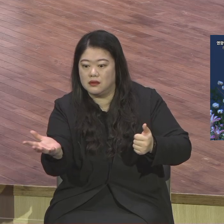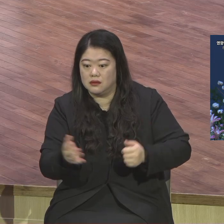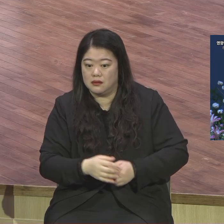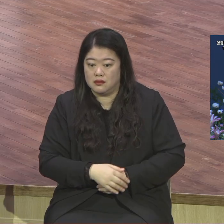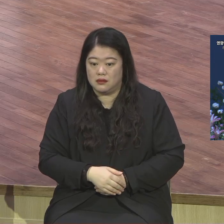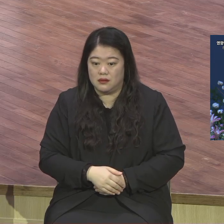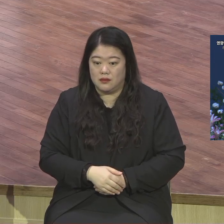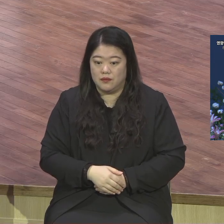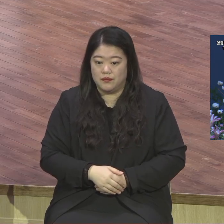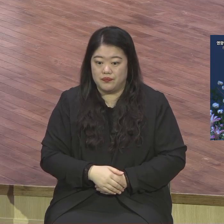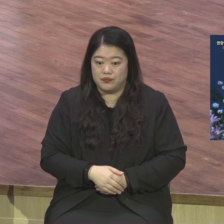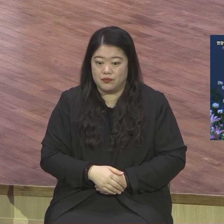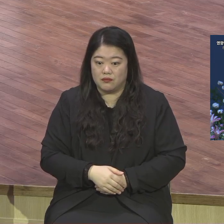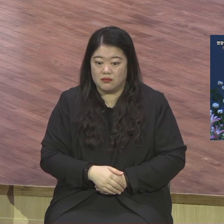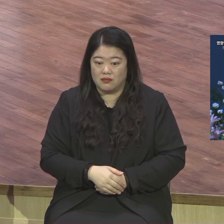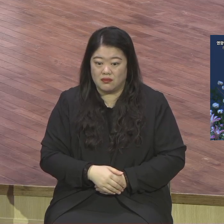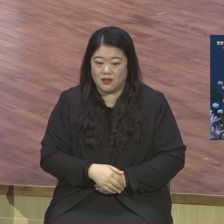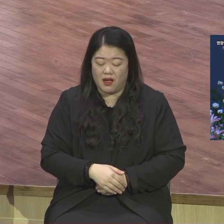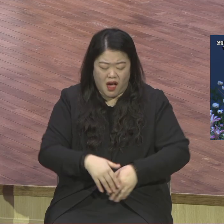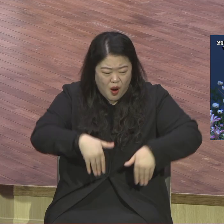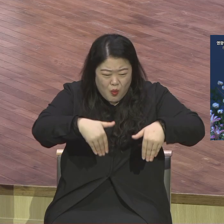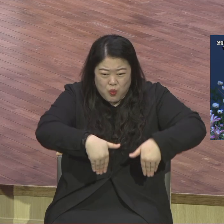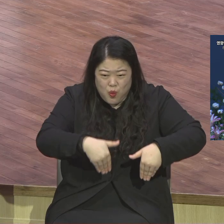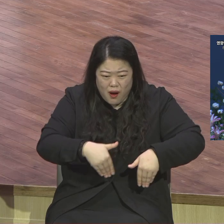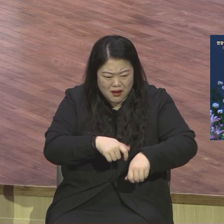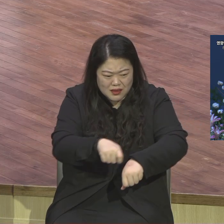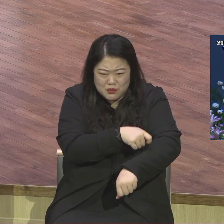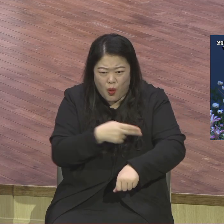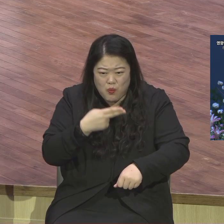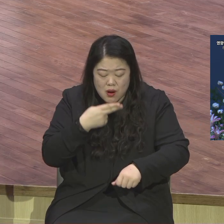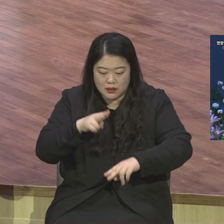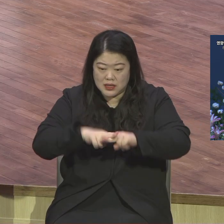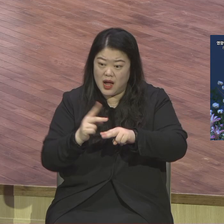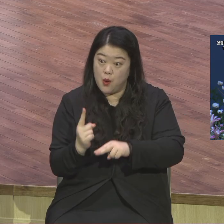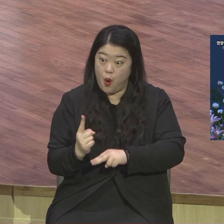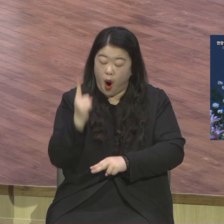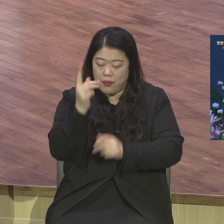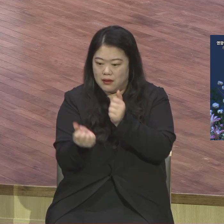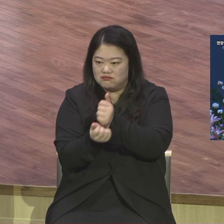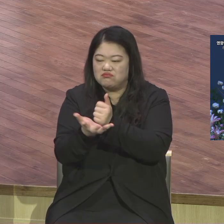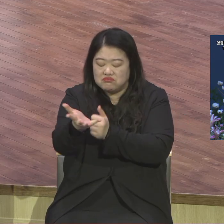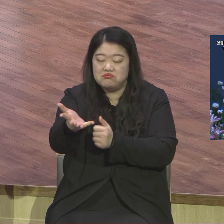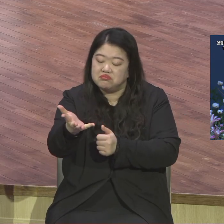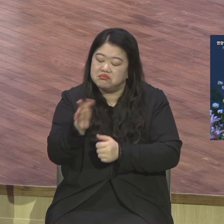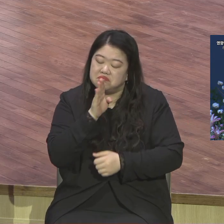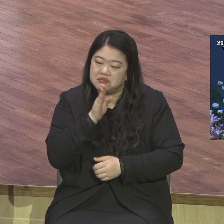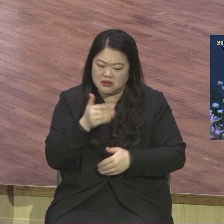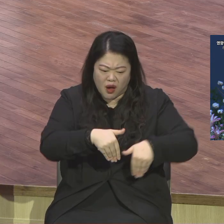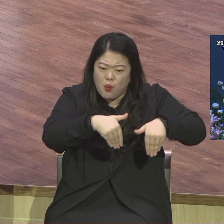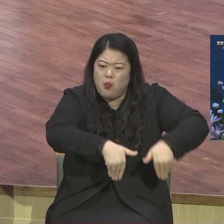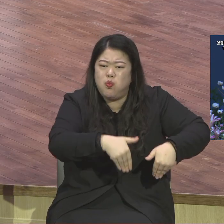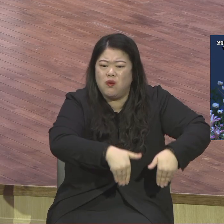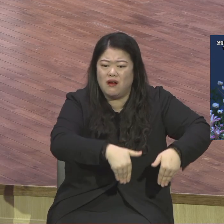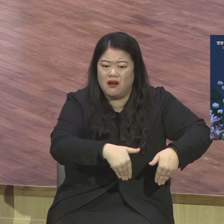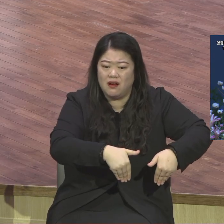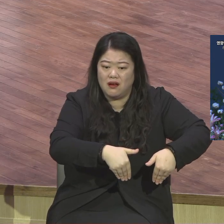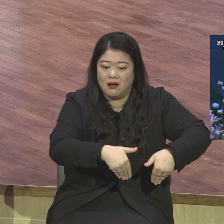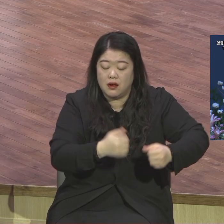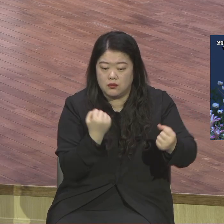노예 생활 속에서 영향력을 그 현장에서 입혔다는 겁니다. 어떤 영향입니까? 하나님이